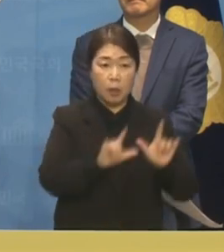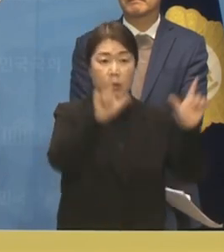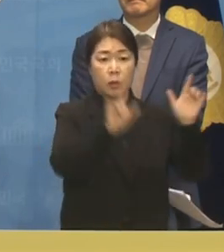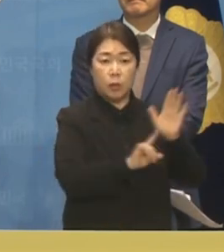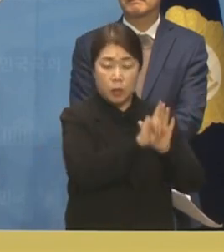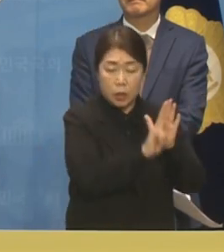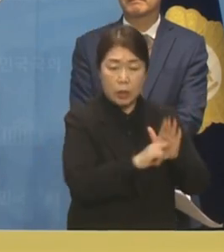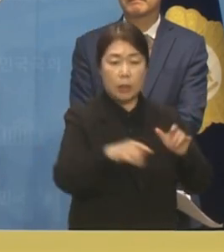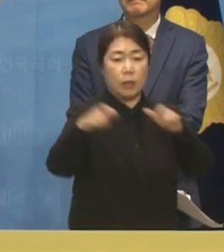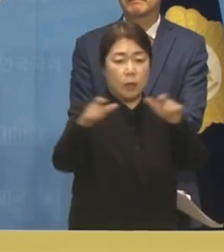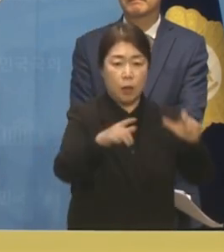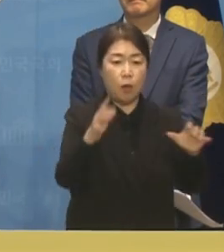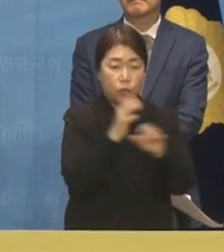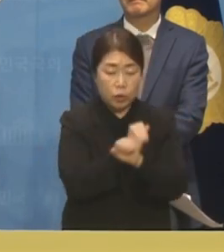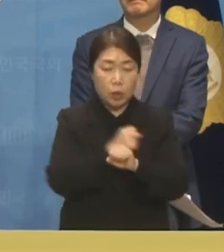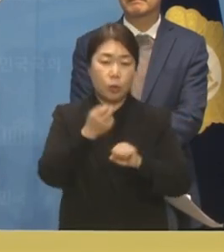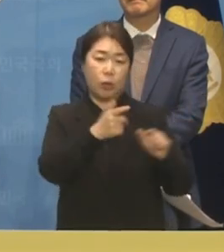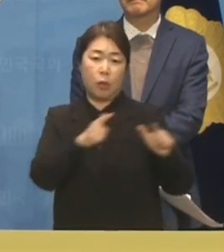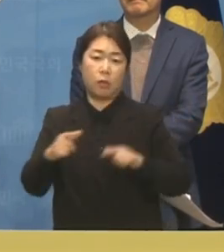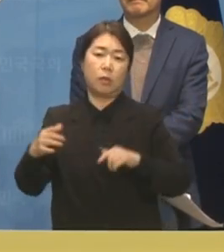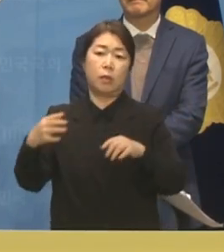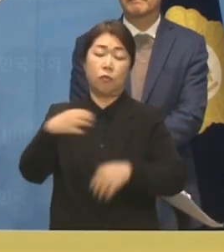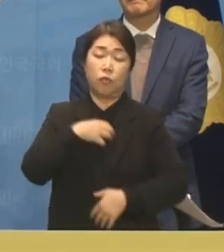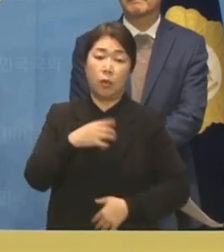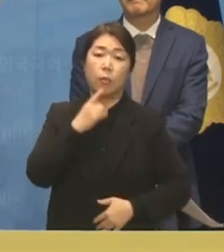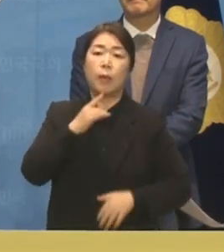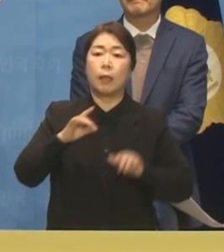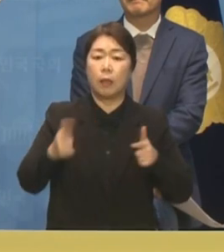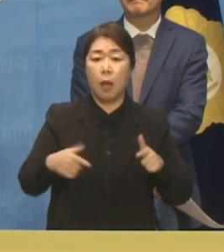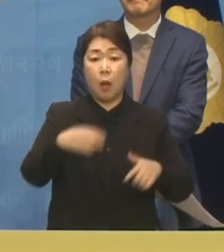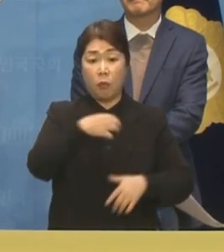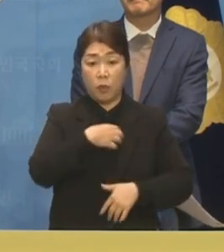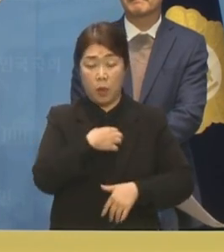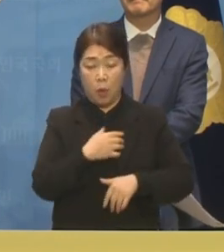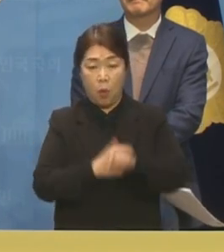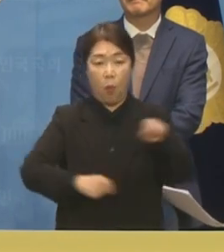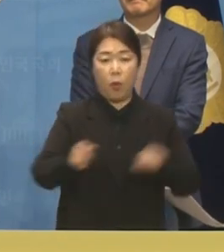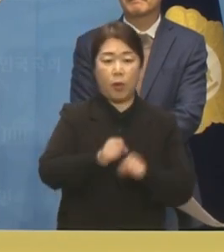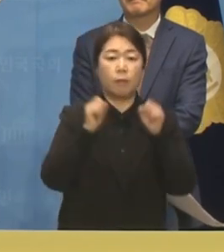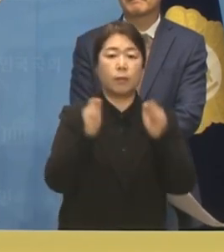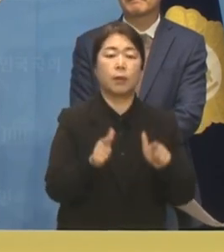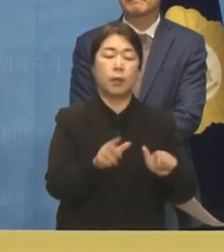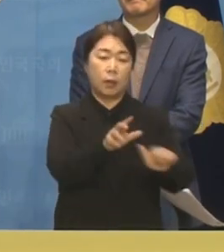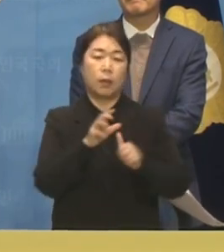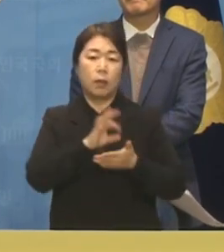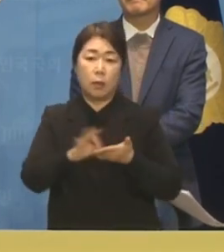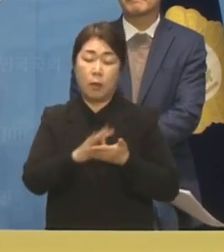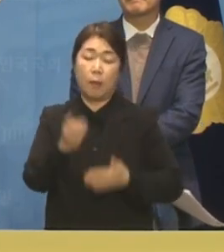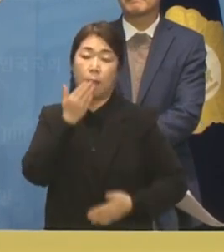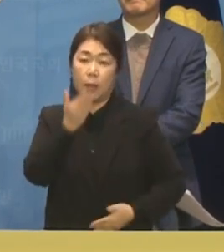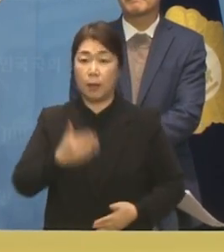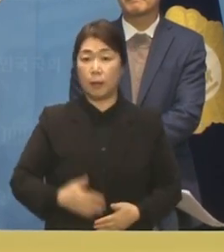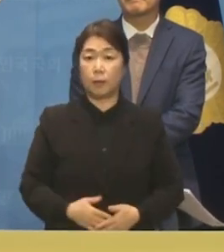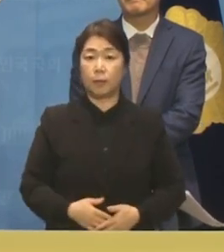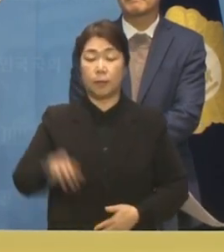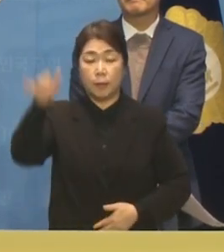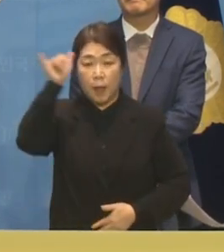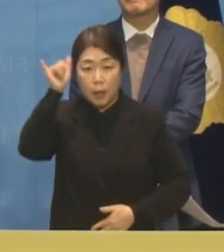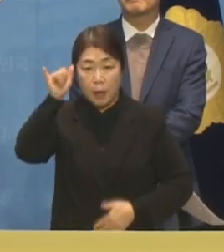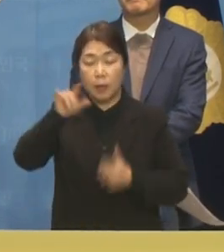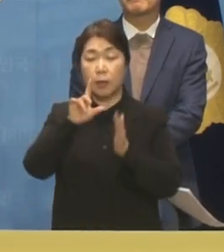식량위기, 지역위기가 위기만은 아닙니다. 기회로 다가갈 수 있습니다. AI 시대에 우리 농어촌